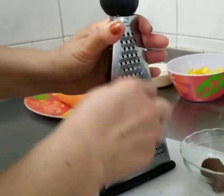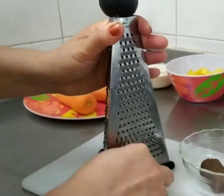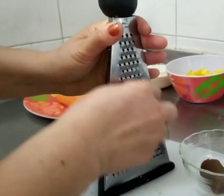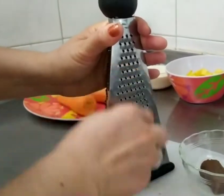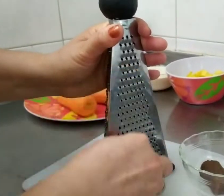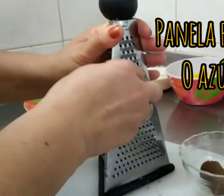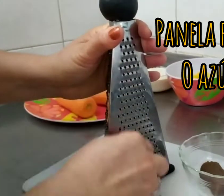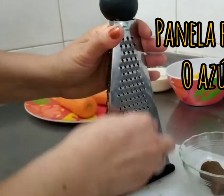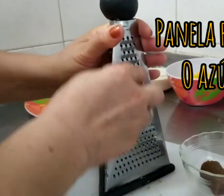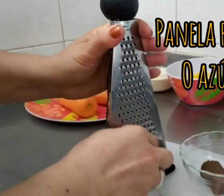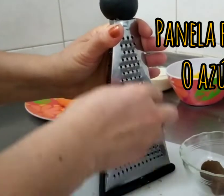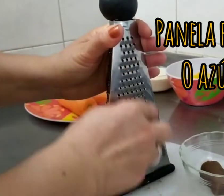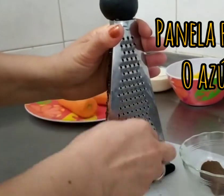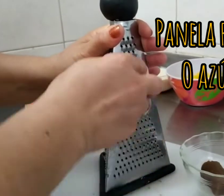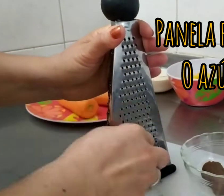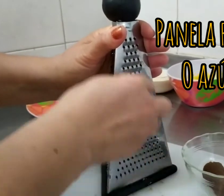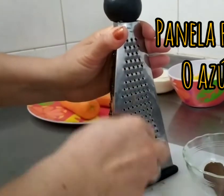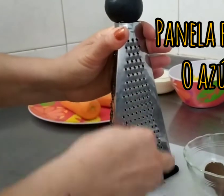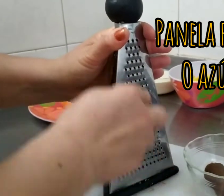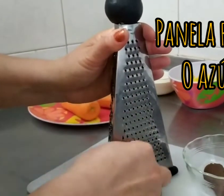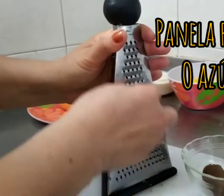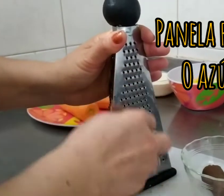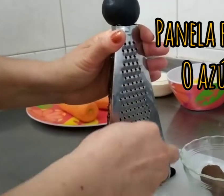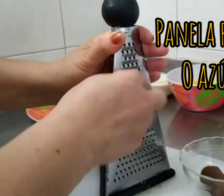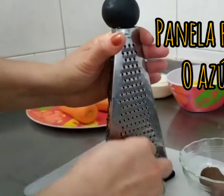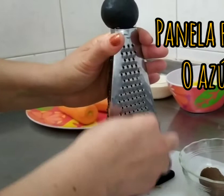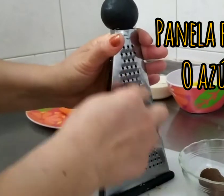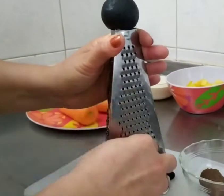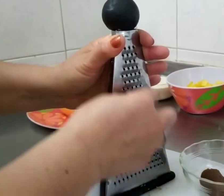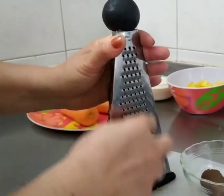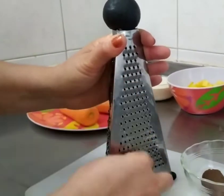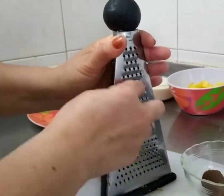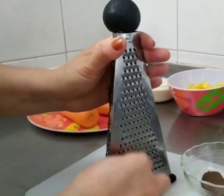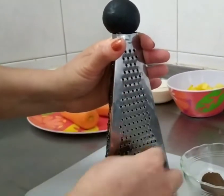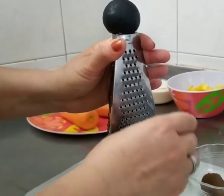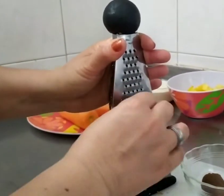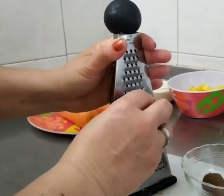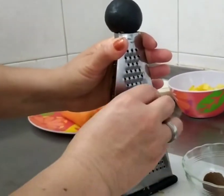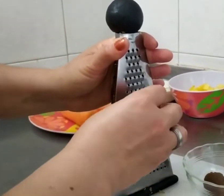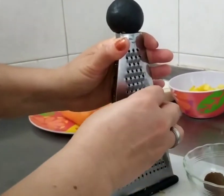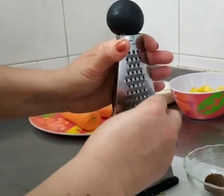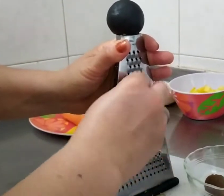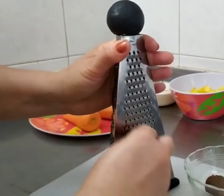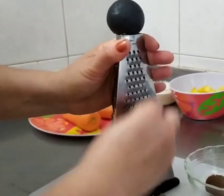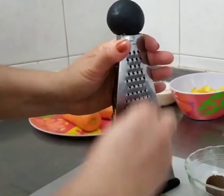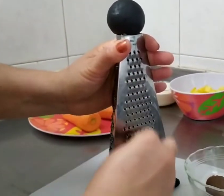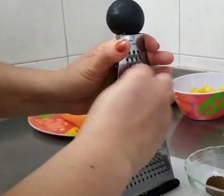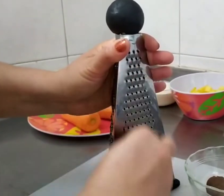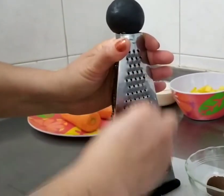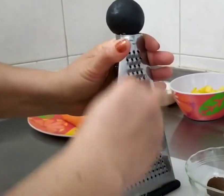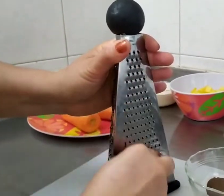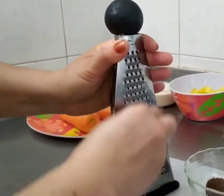Vamos a rallar la panela porque yo le voy a agregar panela en vez de azúcar.